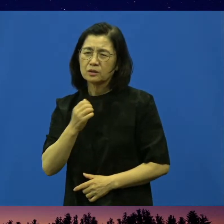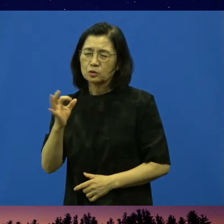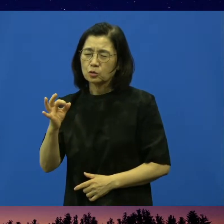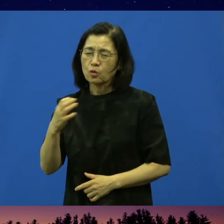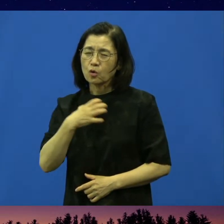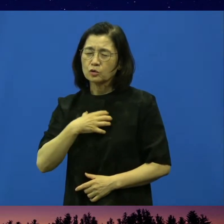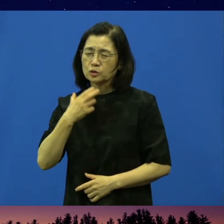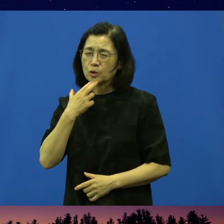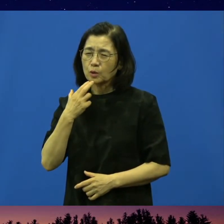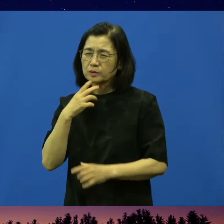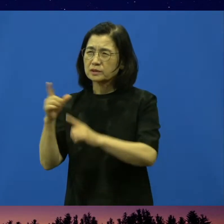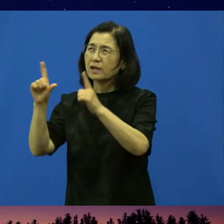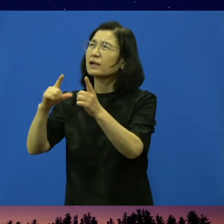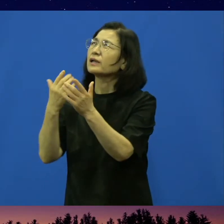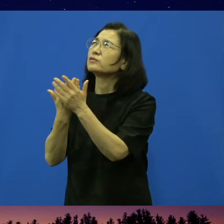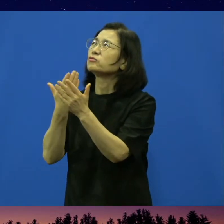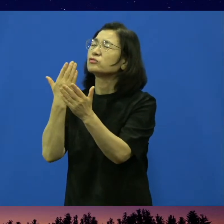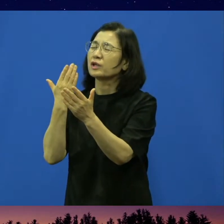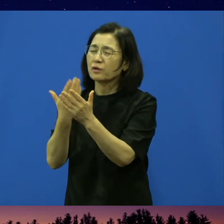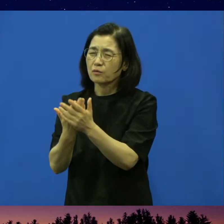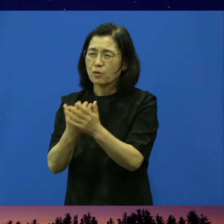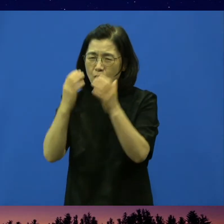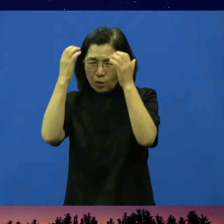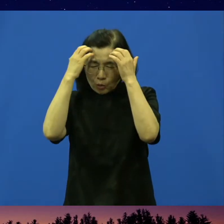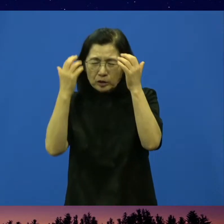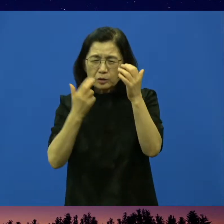그냥 고난 없이 좀 살고 싶어요.